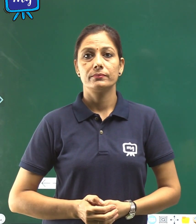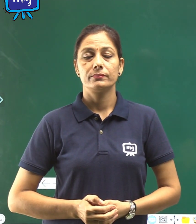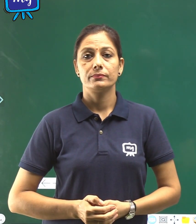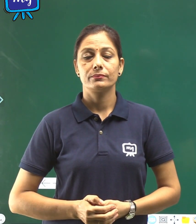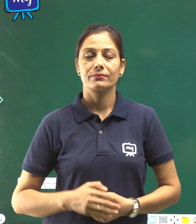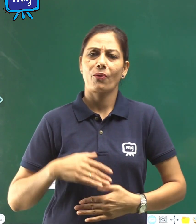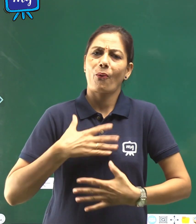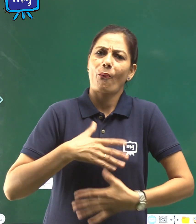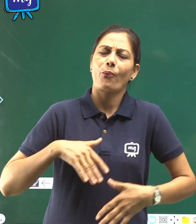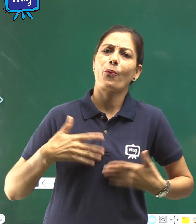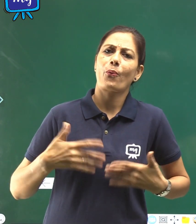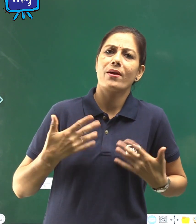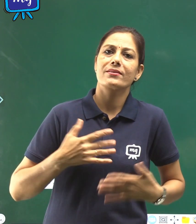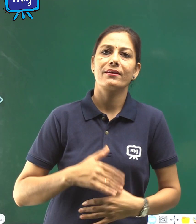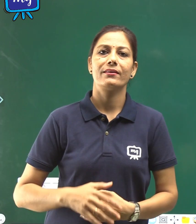उल्लास का